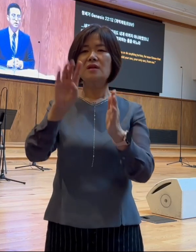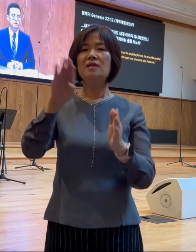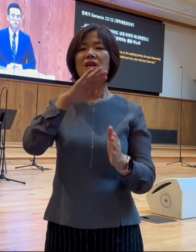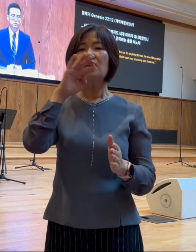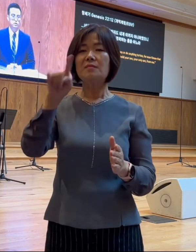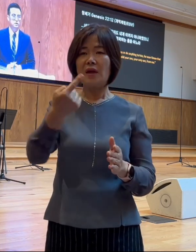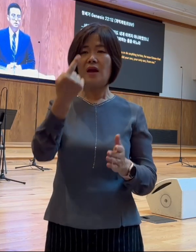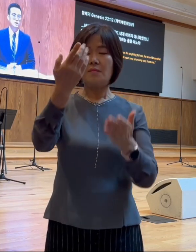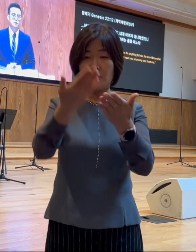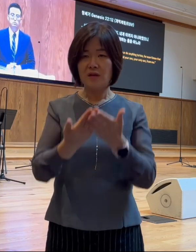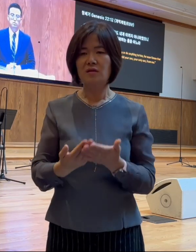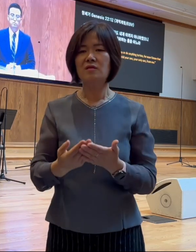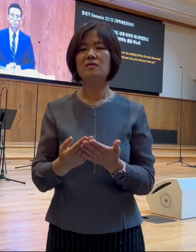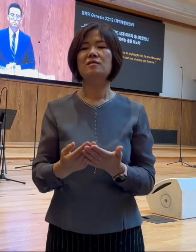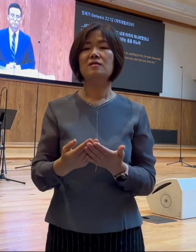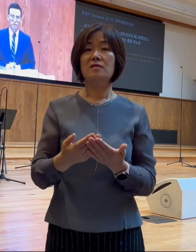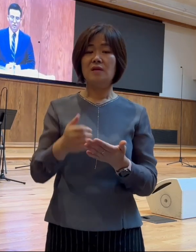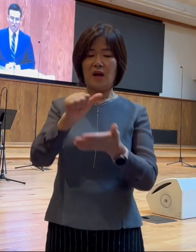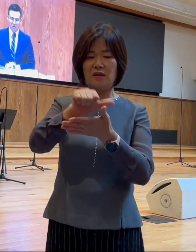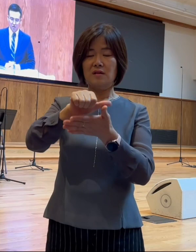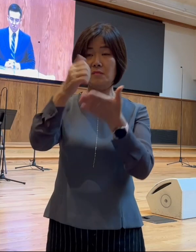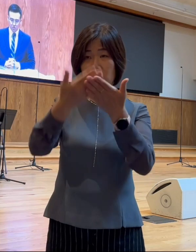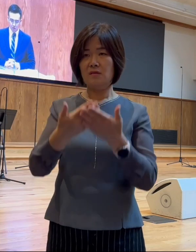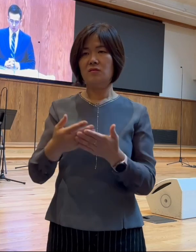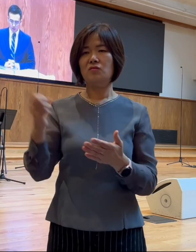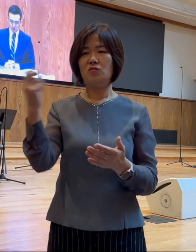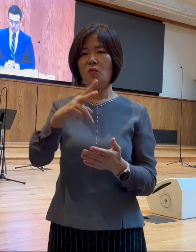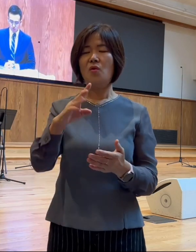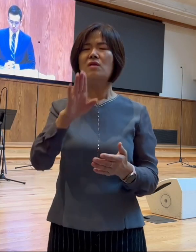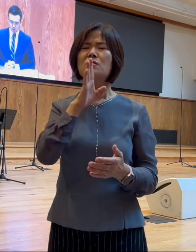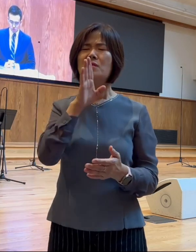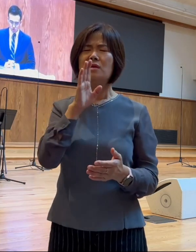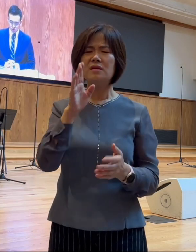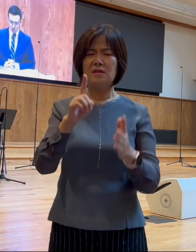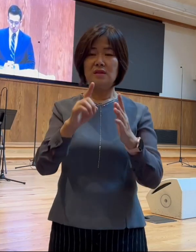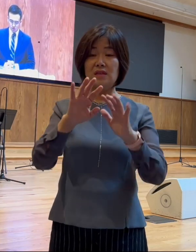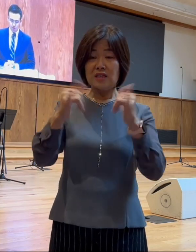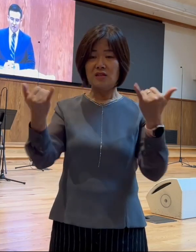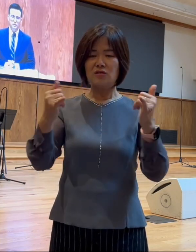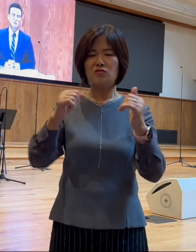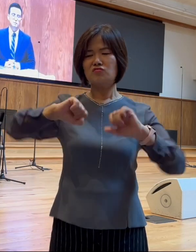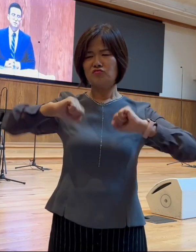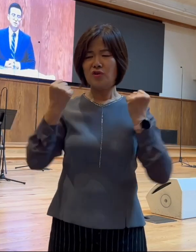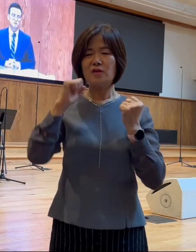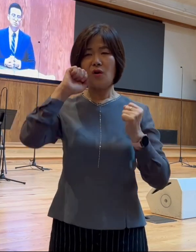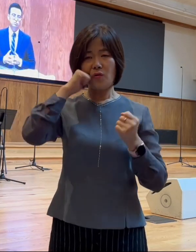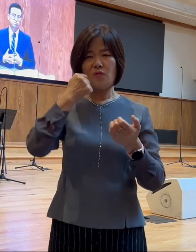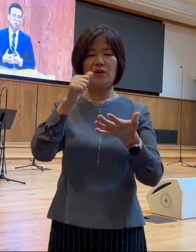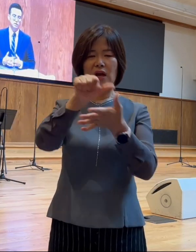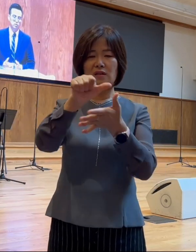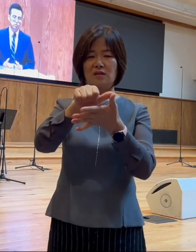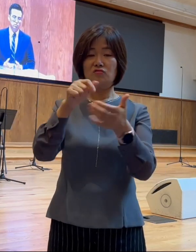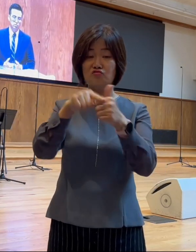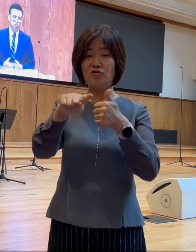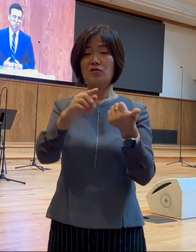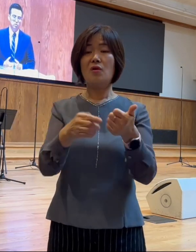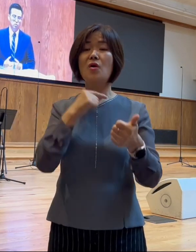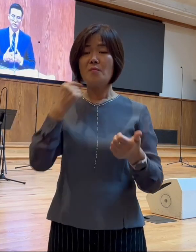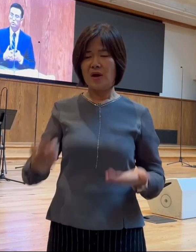신뢰의 사건에서 끝나지 않았고요. 도저히 인간적으로는 순종할 수 없었던 그 아들을 바치는 그 순종의